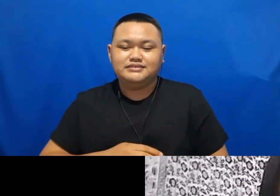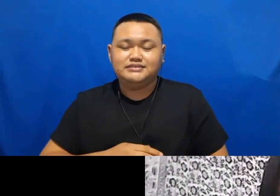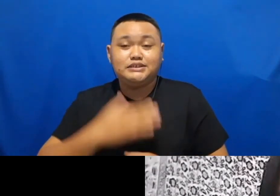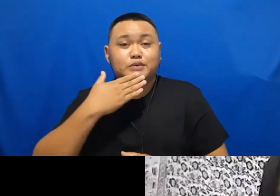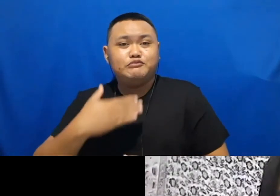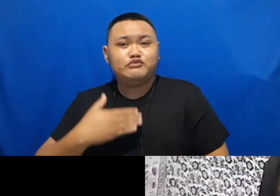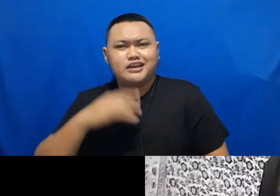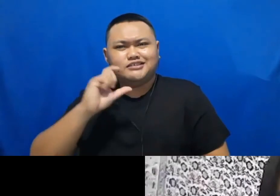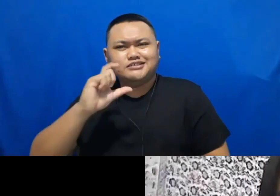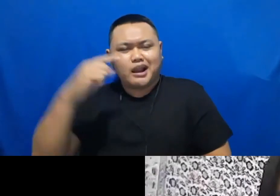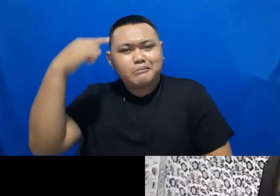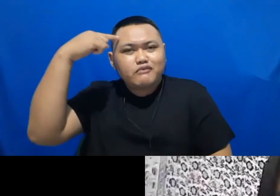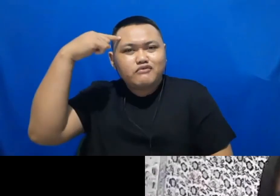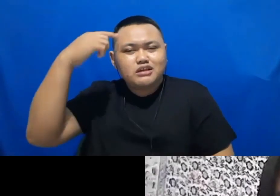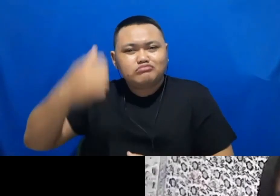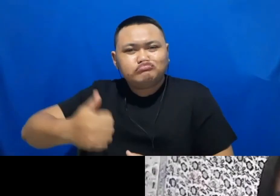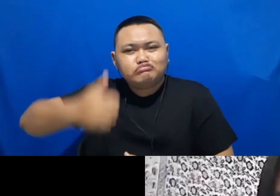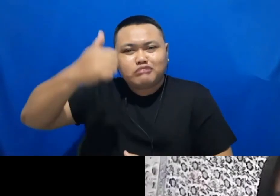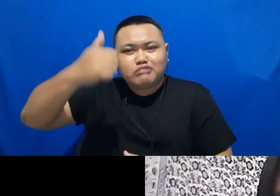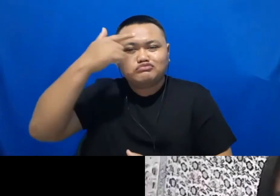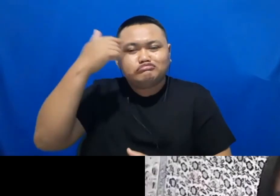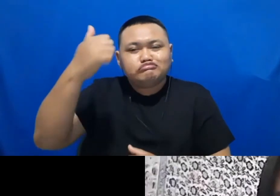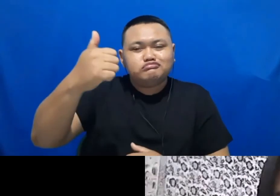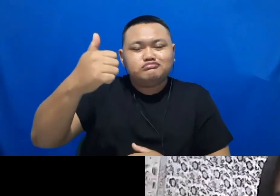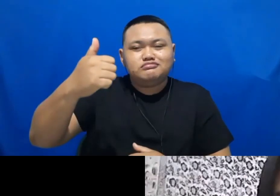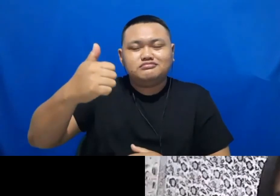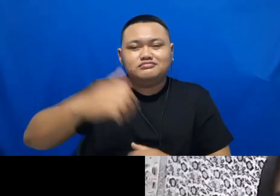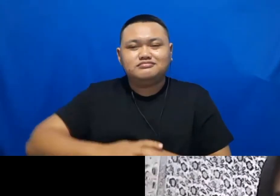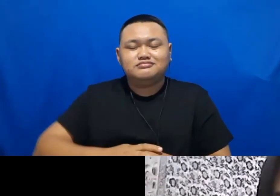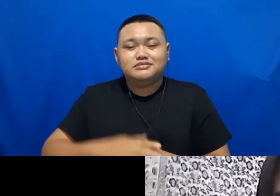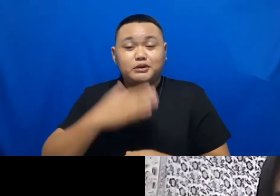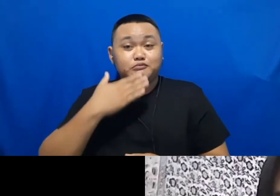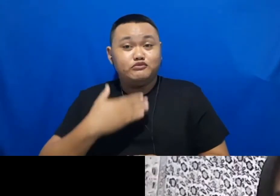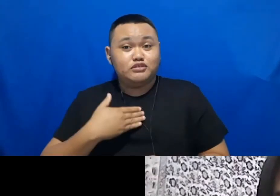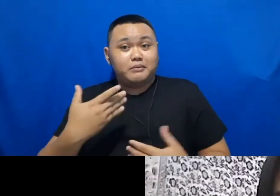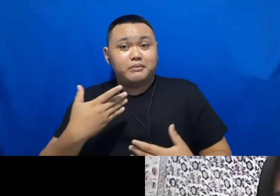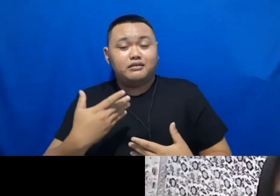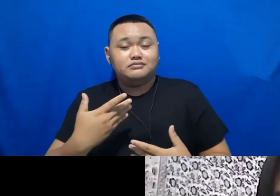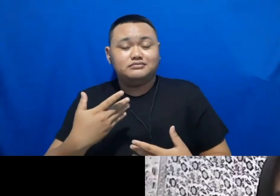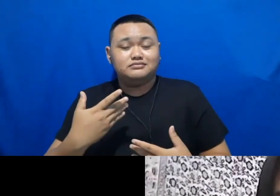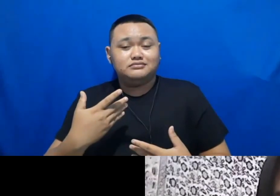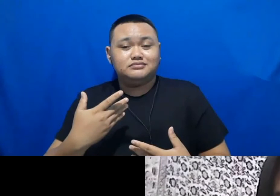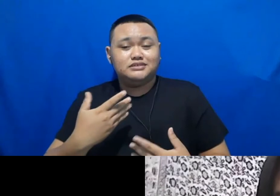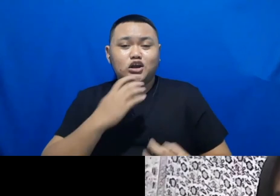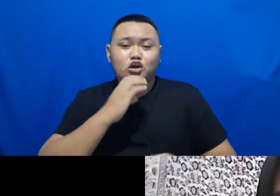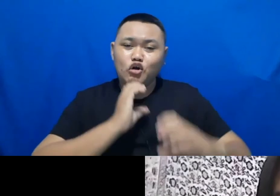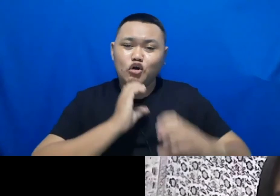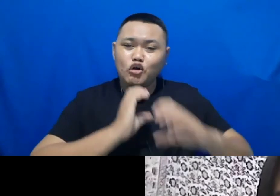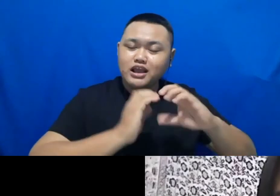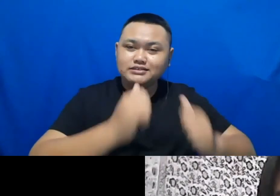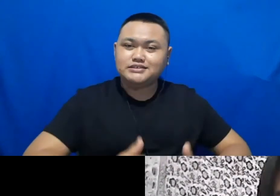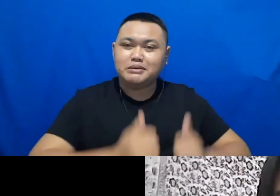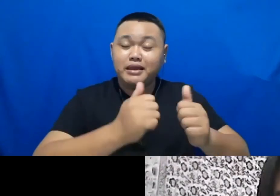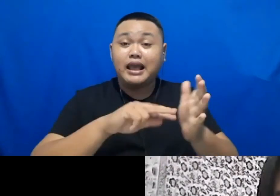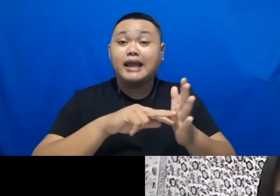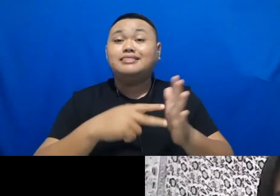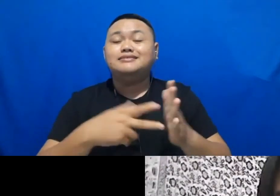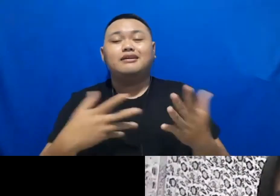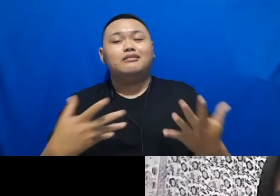tantangannya tentu banyak begitu. Nah, kita bisa melihat ya dari apa yang disampaikan oleh para Bapak